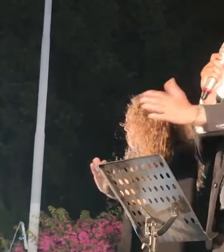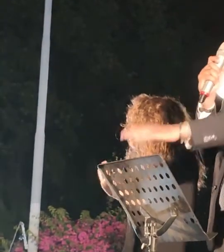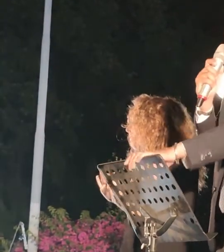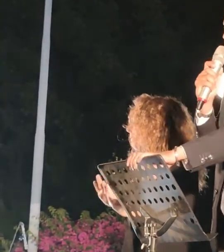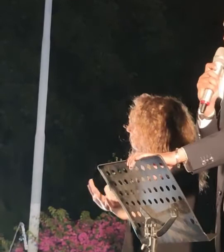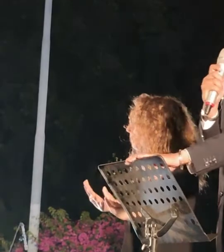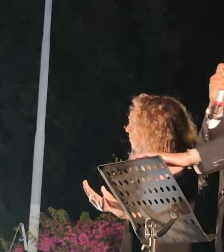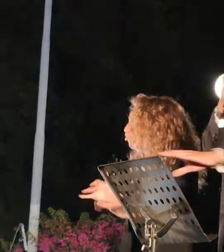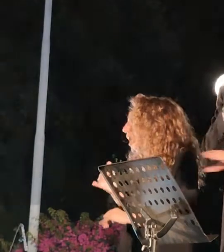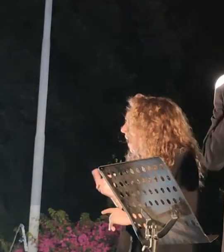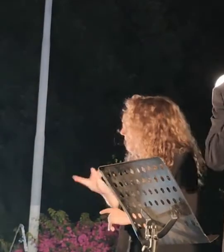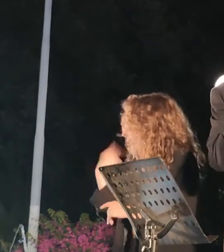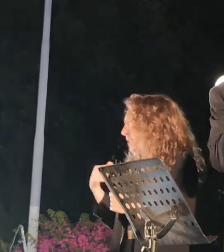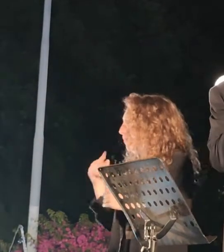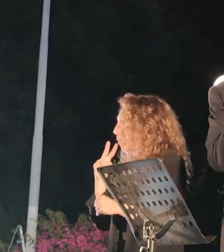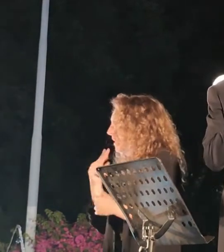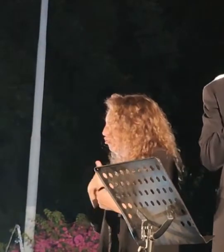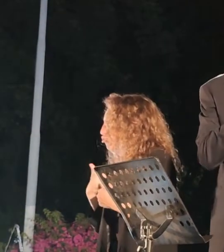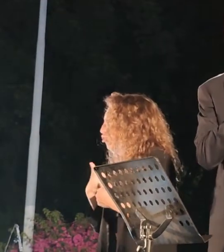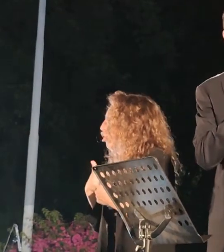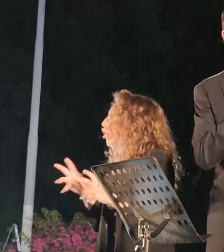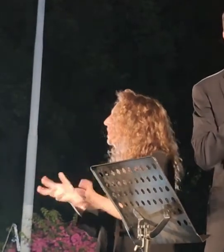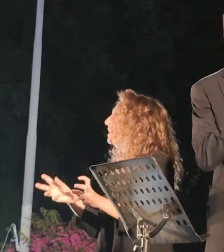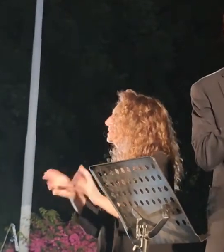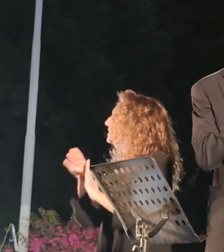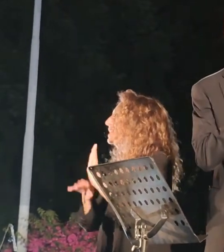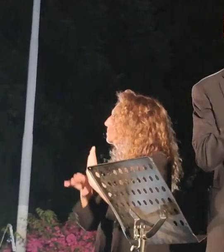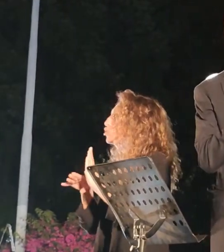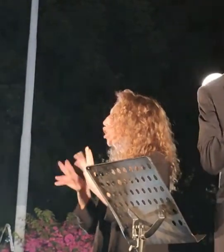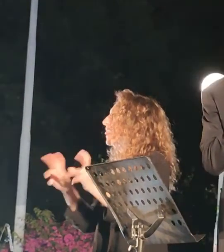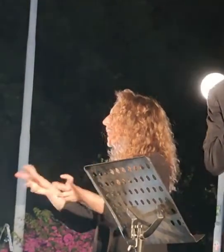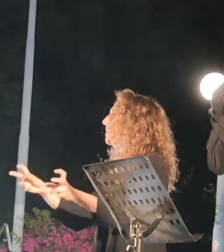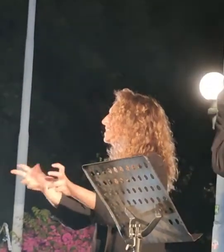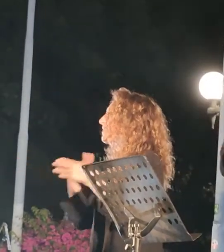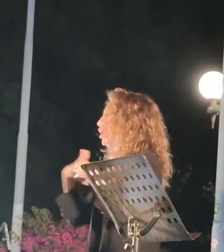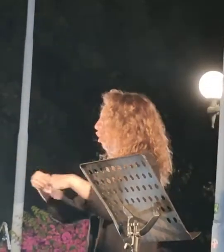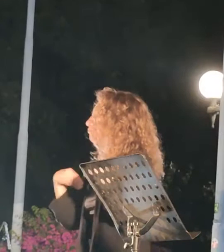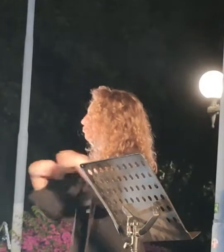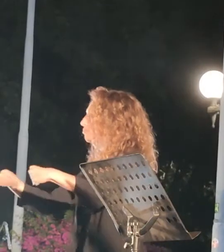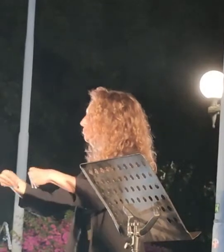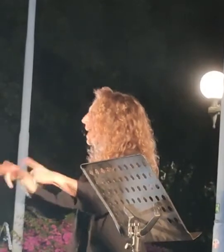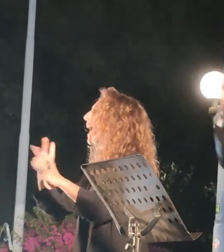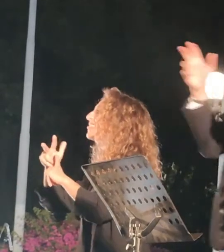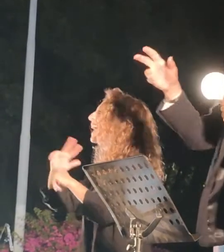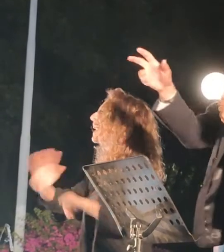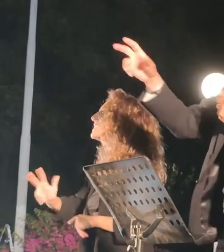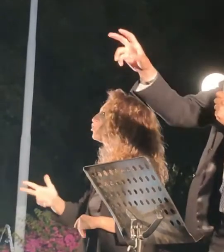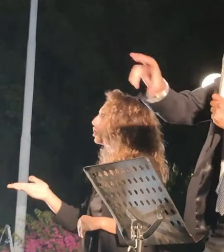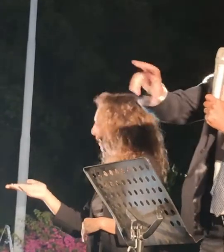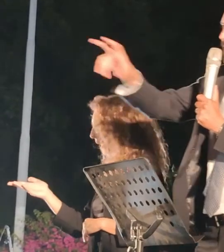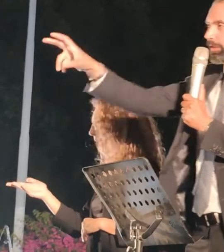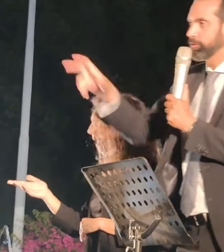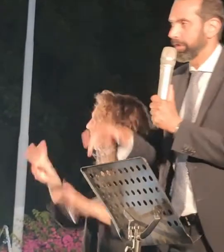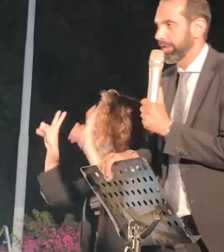ieri pomeriggio ho partecipato a una trasmissione radio televisiva Antenna Sicilia, e si parlava